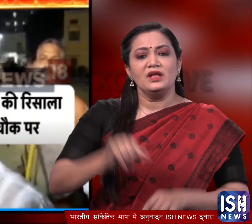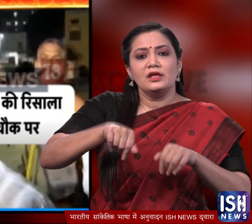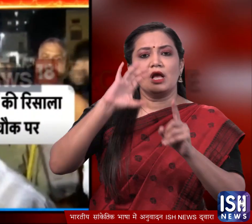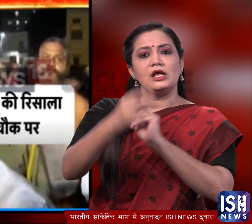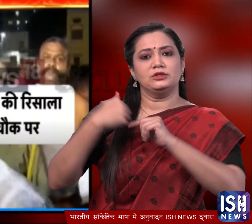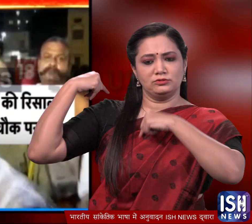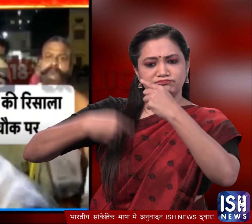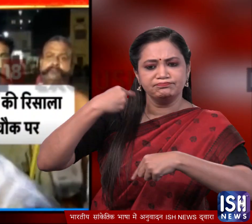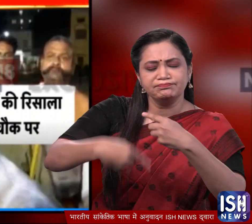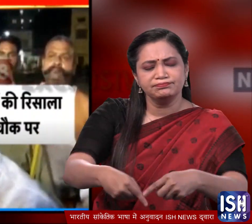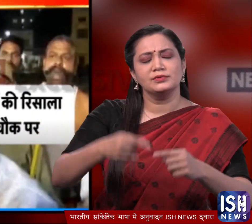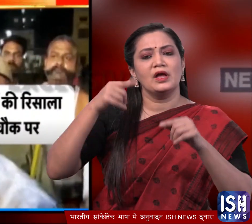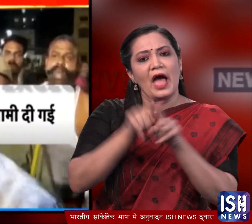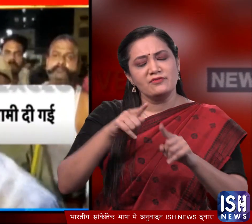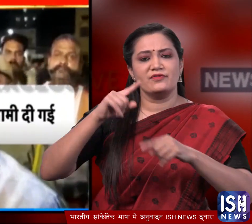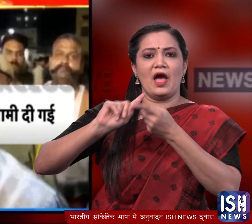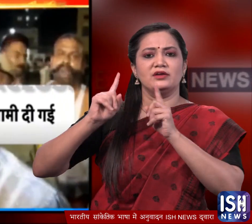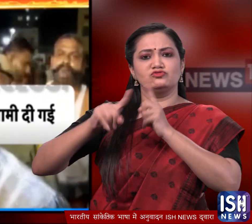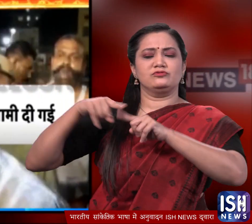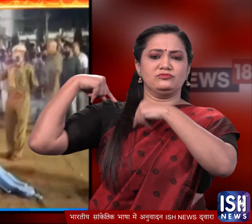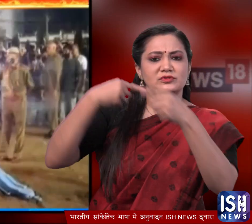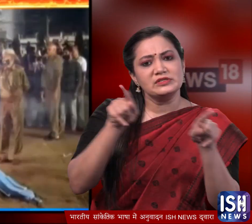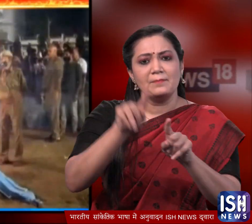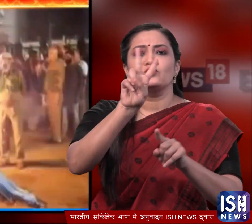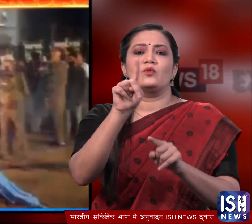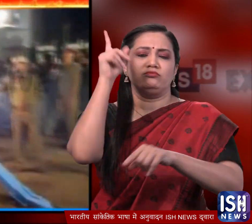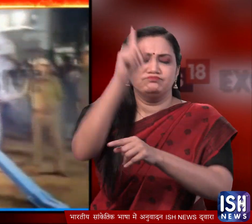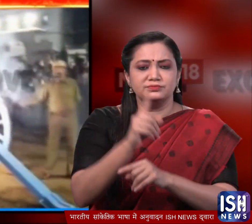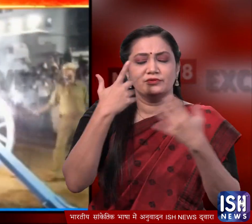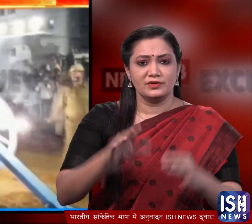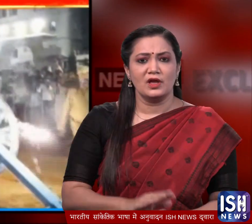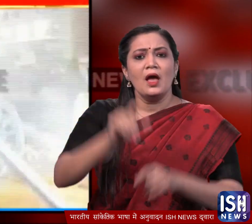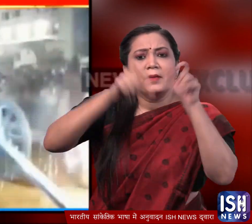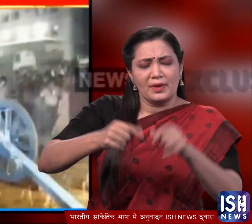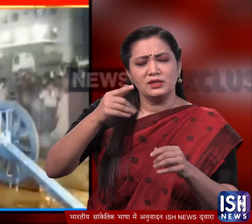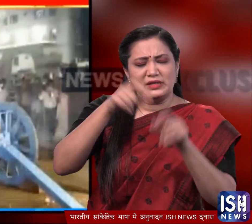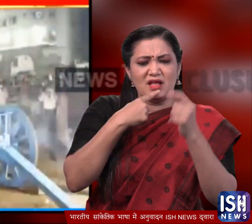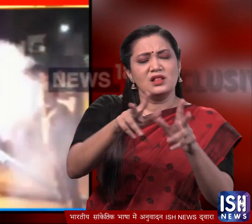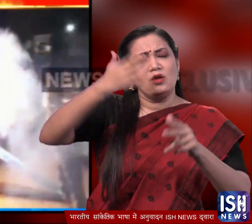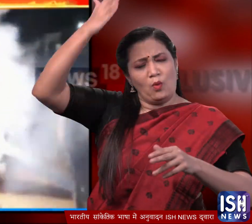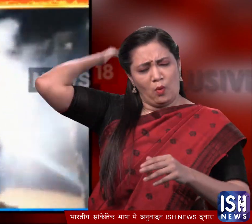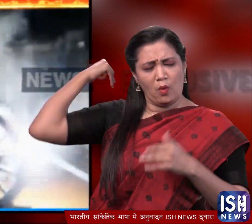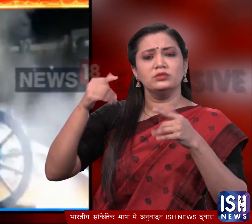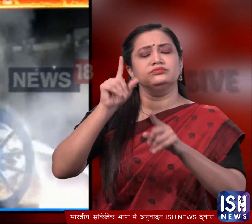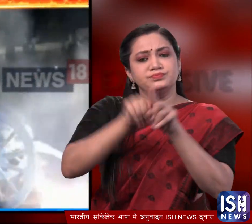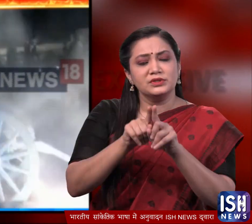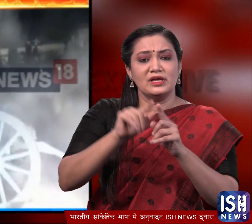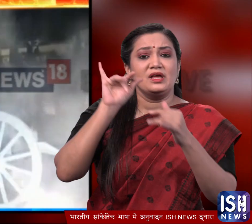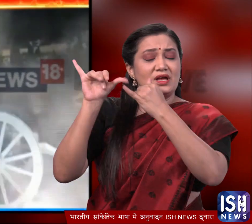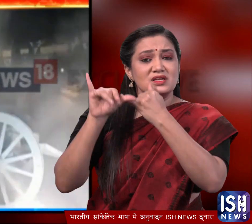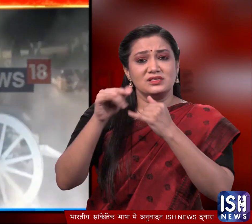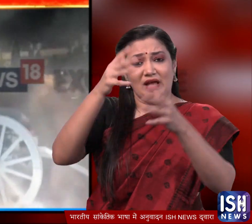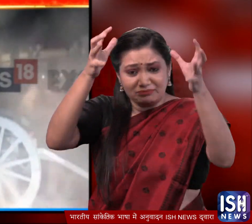अनुसार 21 तोपों की रिसाला चौक पे सलामी दी गई है। लोगों ने इस प्रथा को कई साल पुराना बताया। साथ ही पूरी दुनिया में